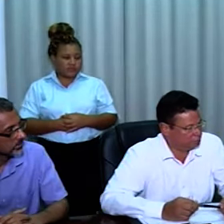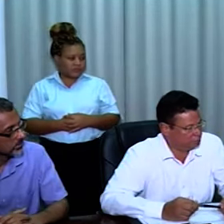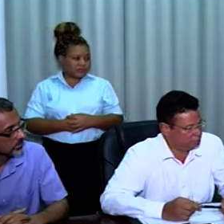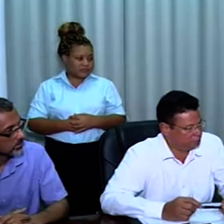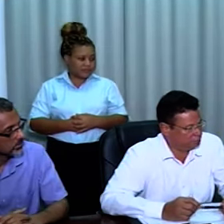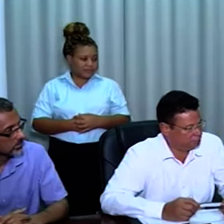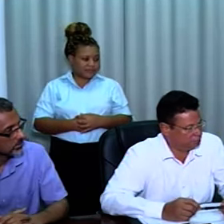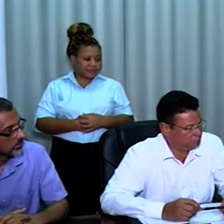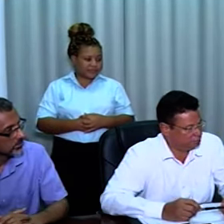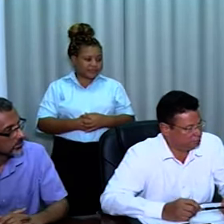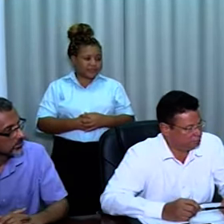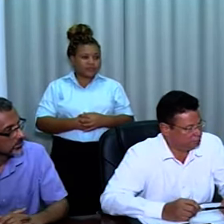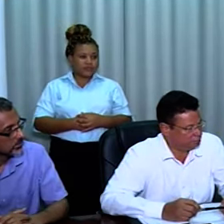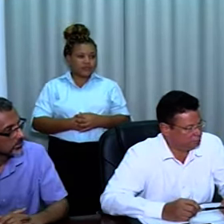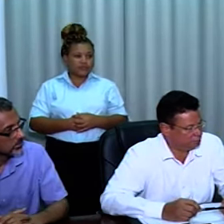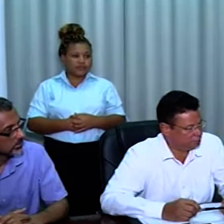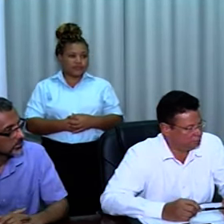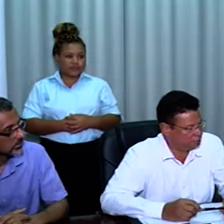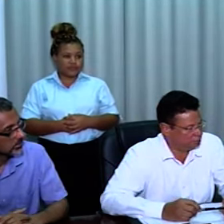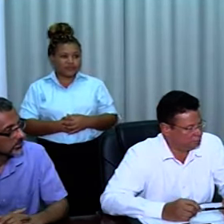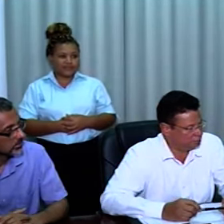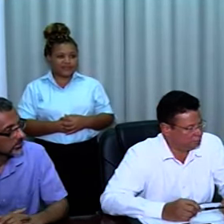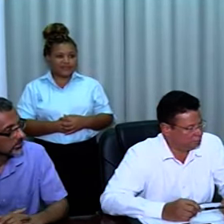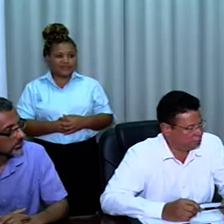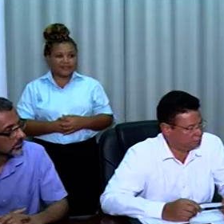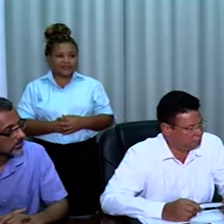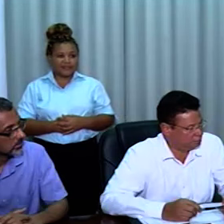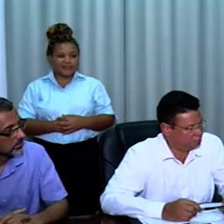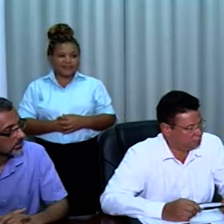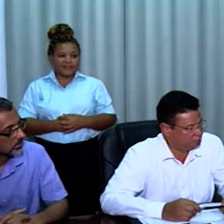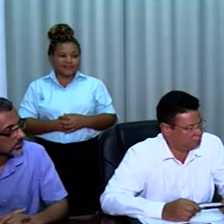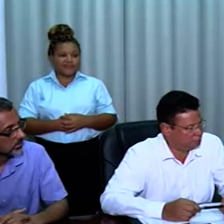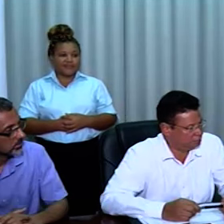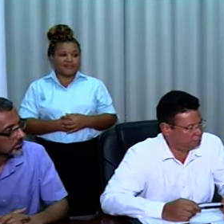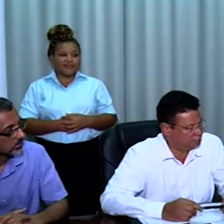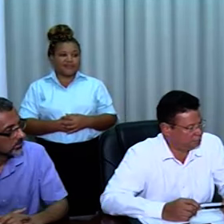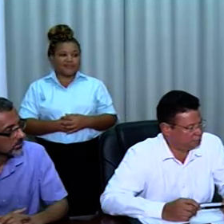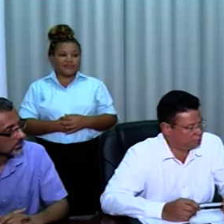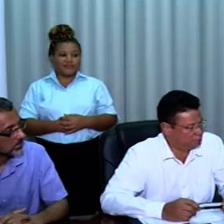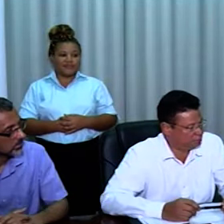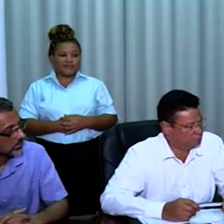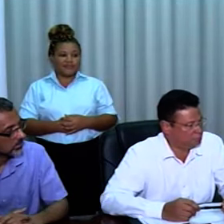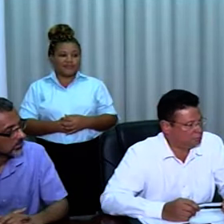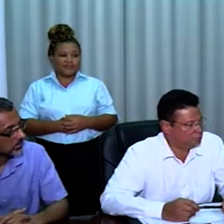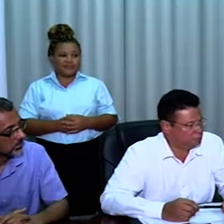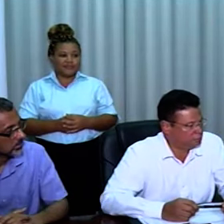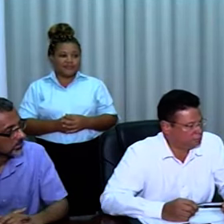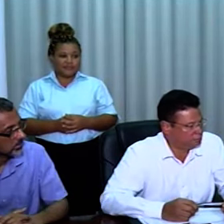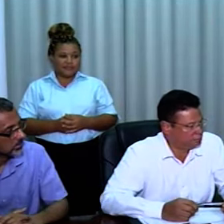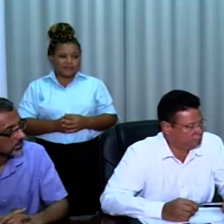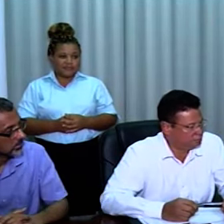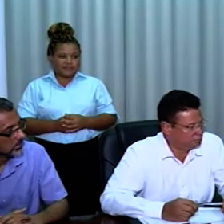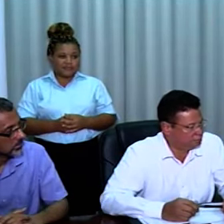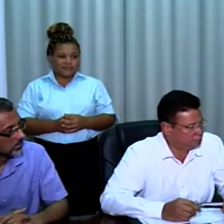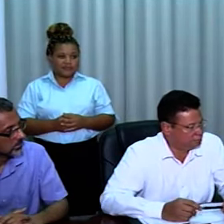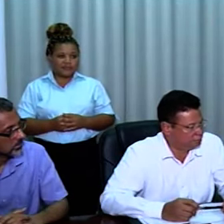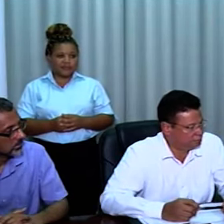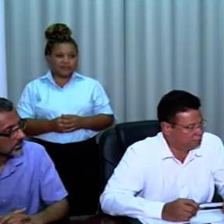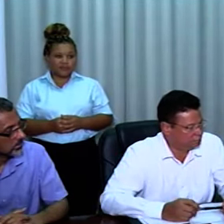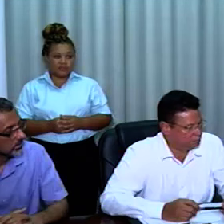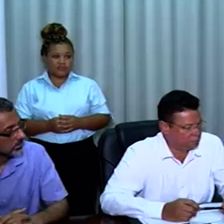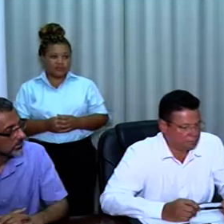plusieurs sessions et un travail important qui nous peut faire là c'est business continuity plan. Nous disons en ligne présent avec tout bon partenaire par exemple depuis